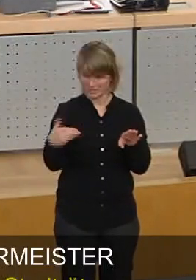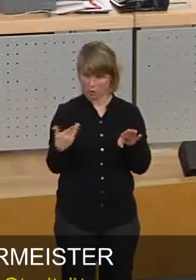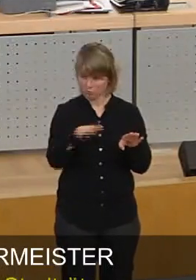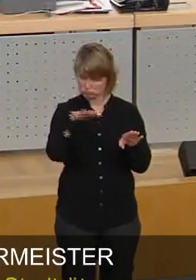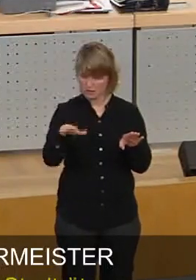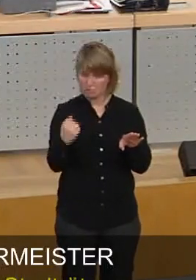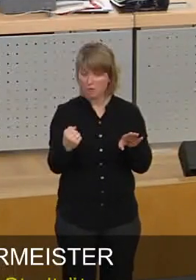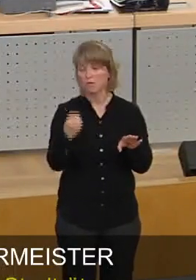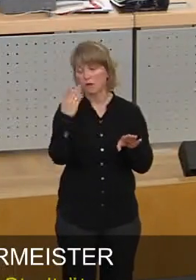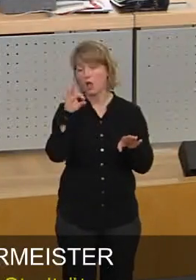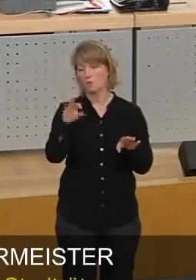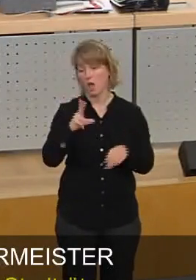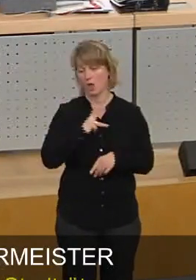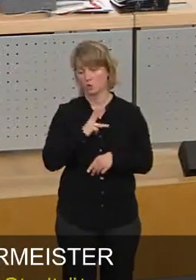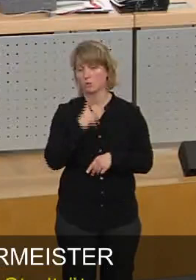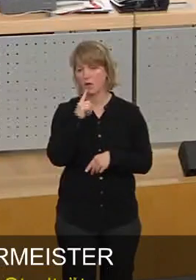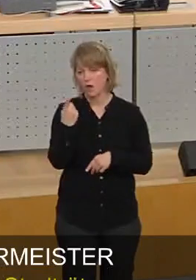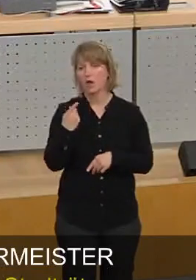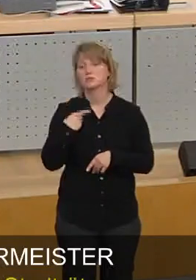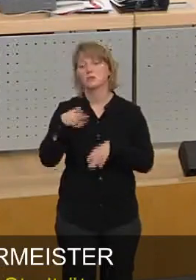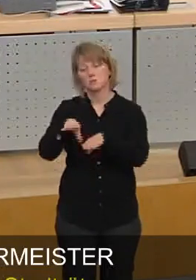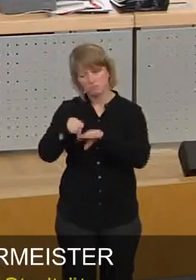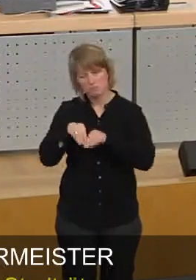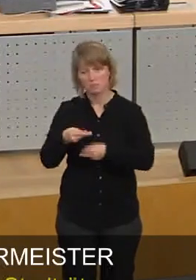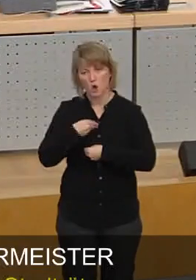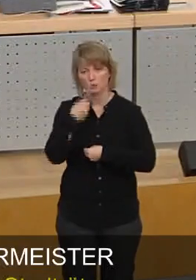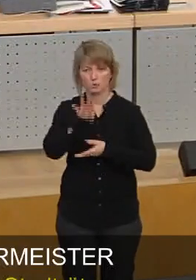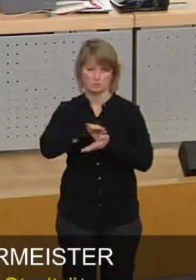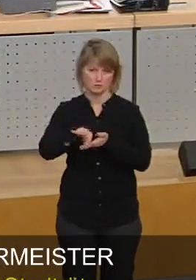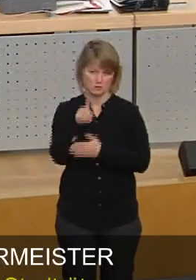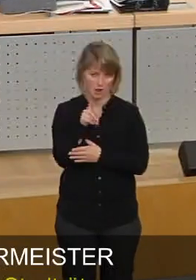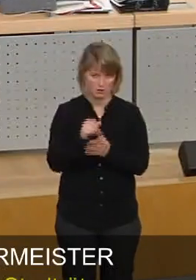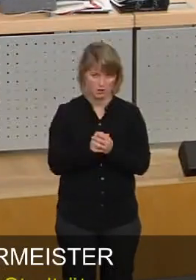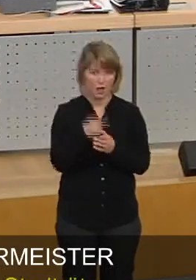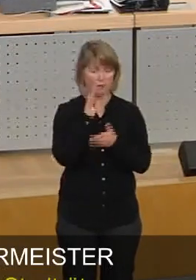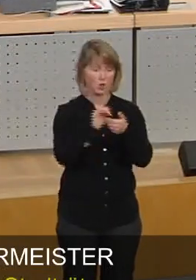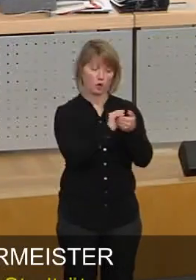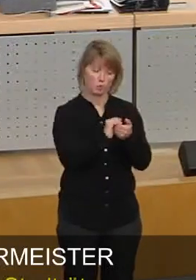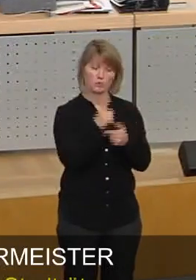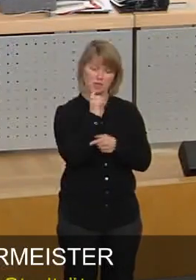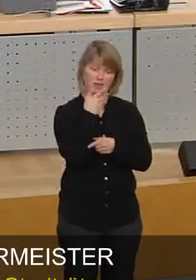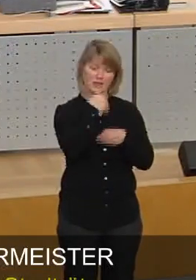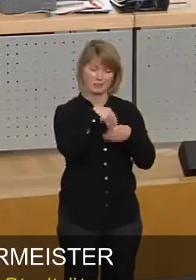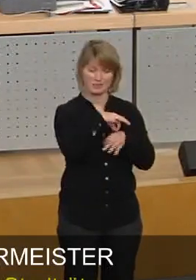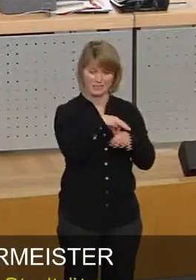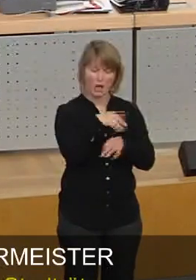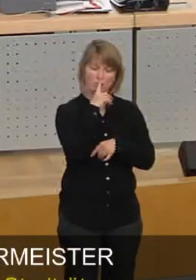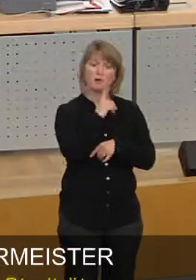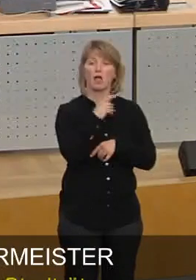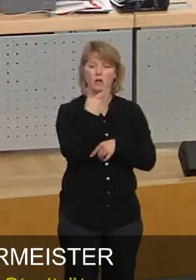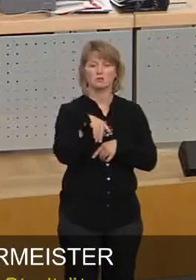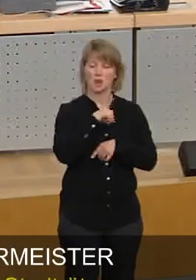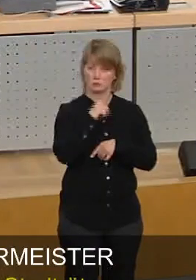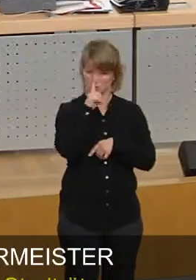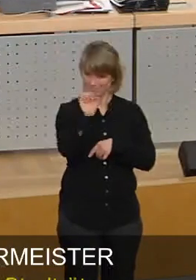selbstverständlich, dass er dafür die Erlaubnis des Eigentümers einholt und auch dafür bezahlt. Die Kommunen sollen aber nach dem Innenministerium selbstverständlich öffentliche Fläche zur Verfügung stellen, und